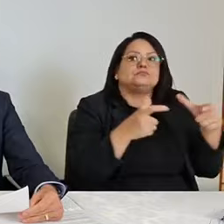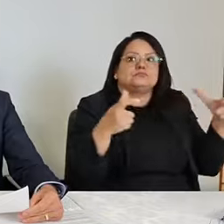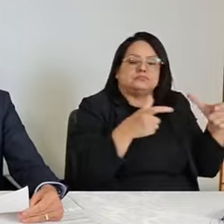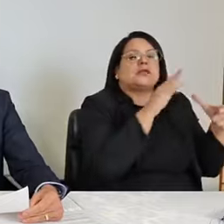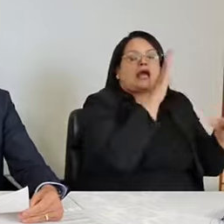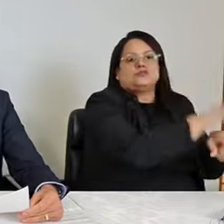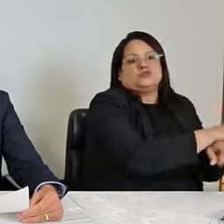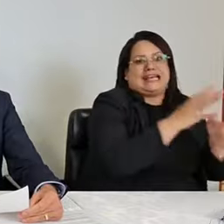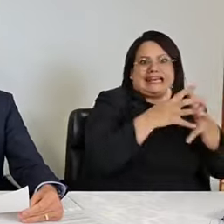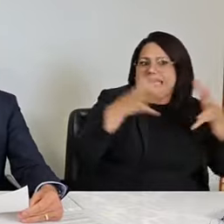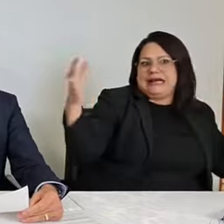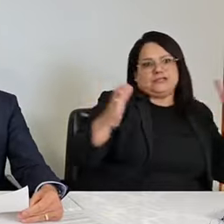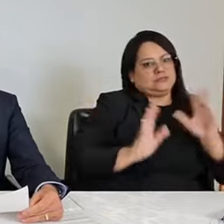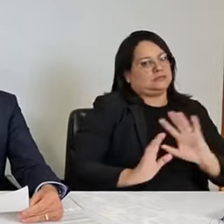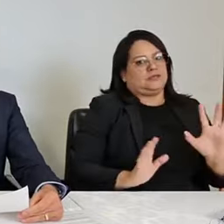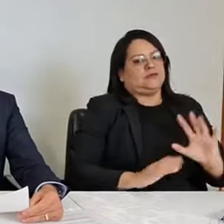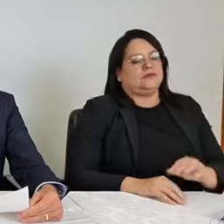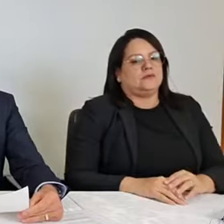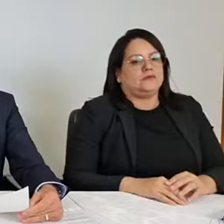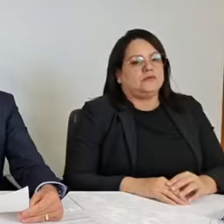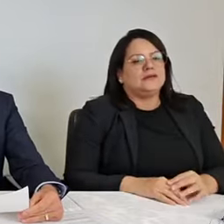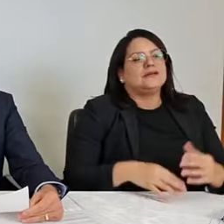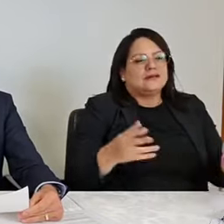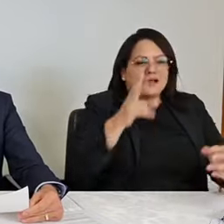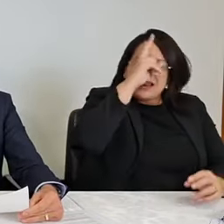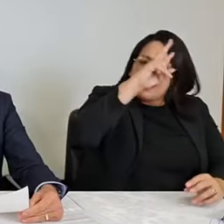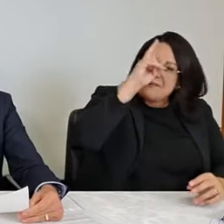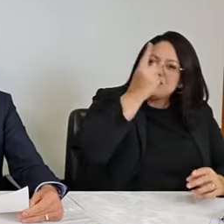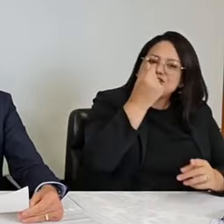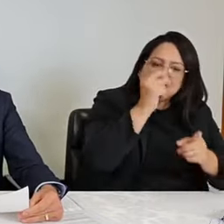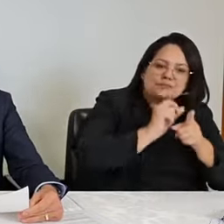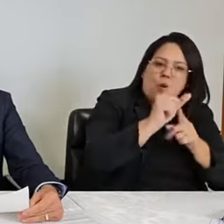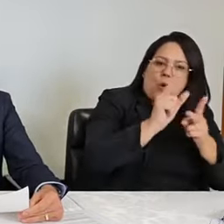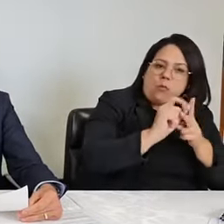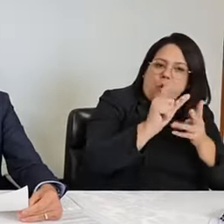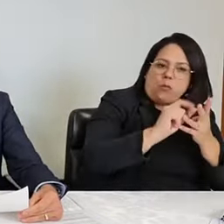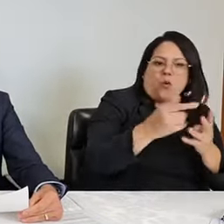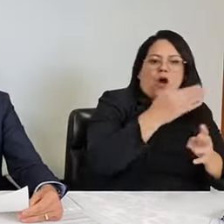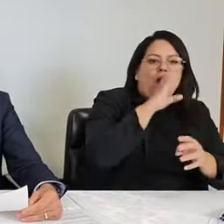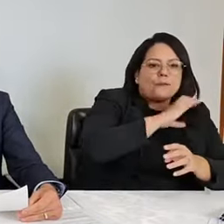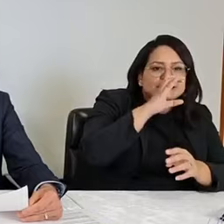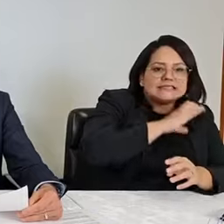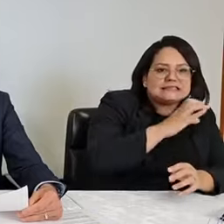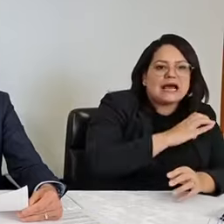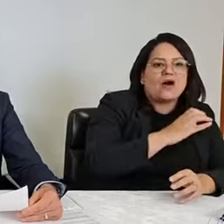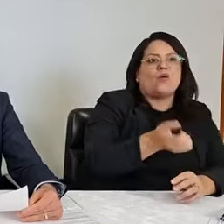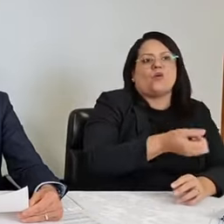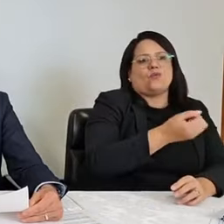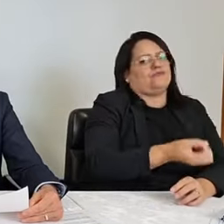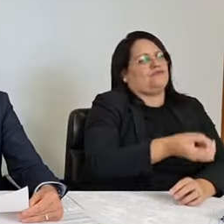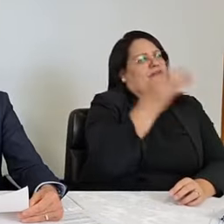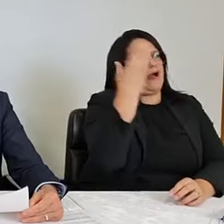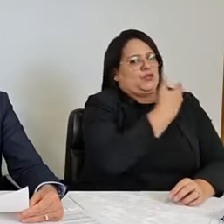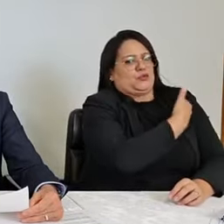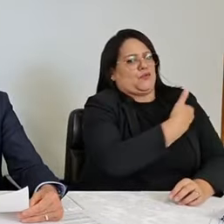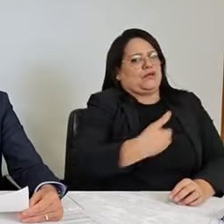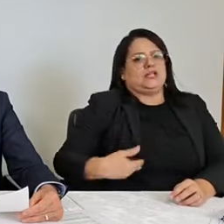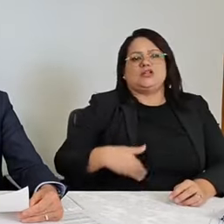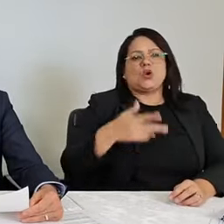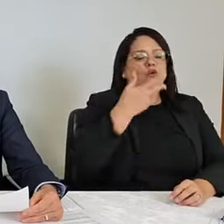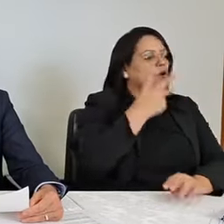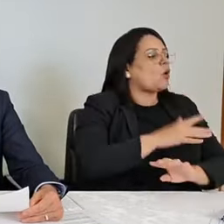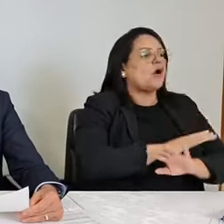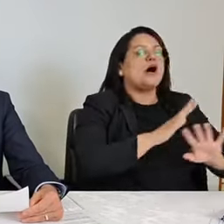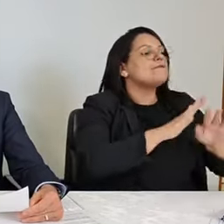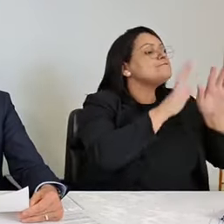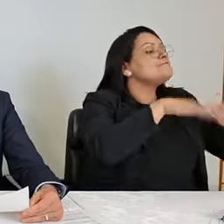questão do auxílio emergencial, que quando aí quase todos os governadores obrigaram o povo a ficar em casa, aquela política, né? Fica em casa, a economia